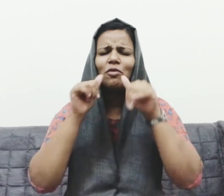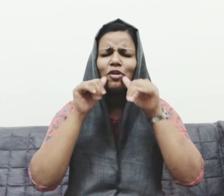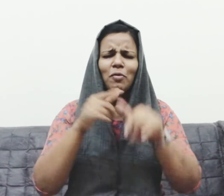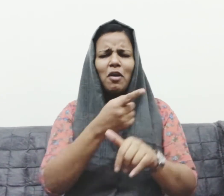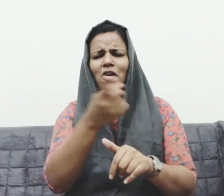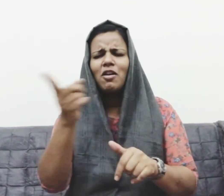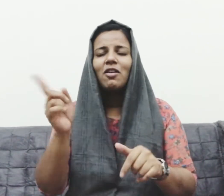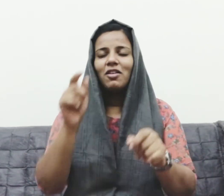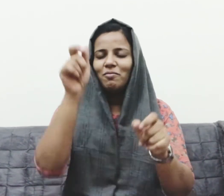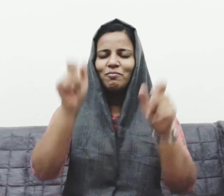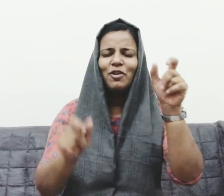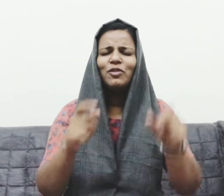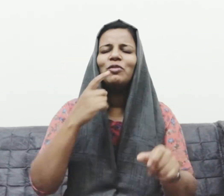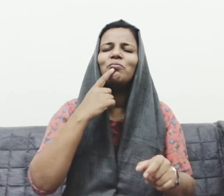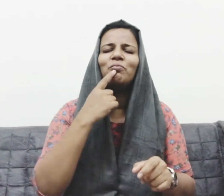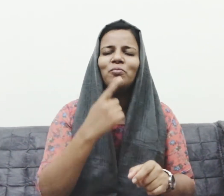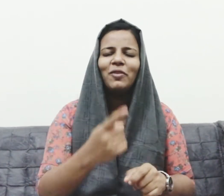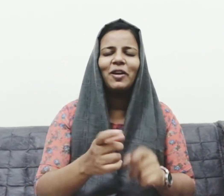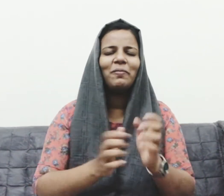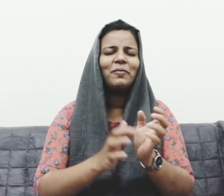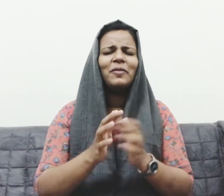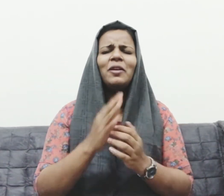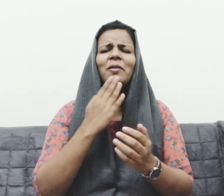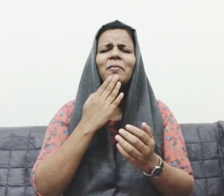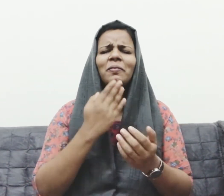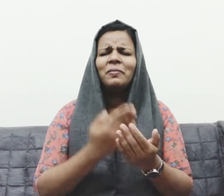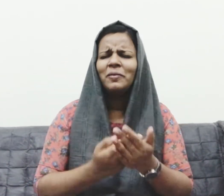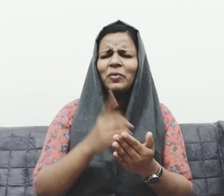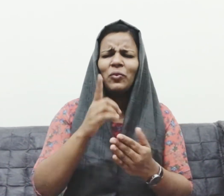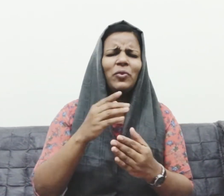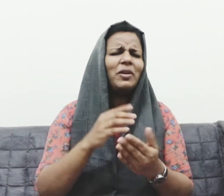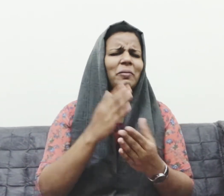സകല ജാതികളും പറയത്തക്കവണ്ണം കർത്താവേ നന്മയ്ക്കായ ഒരു അടയാളം കൊടുത്ത് തൻ്റെ